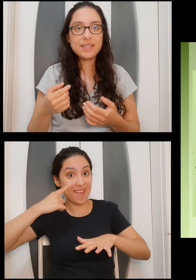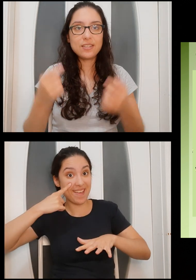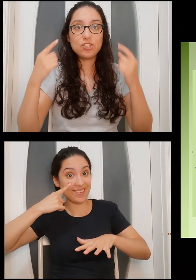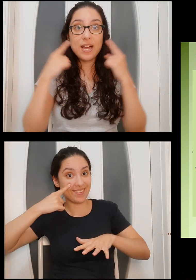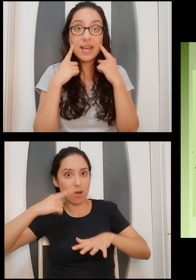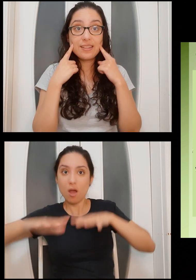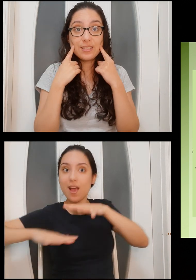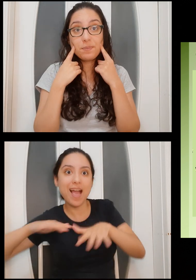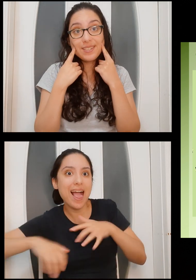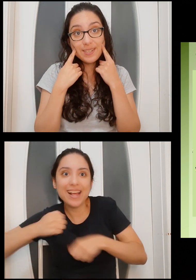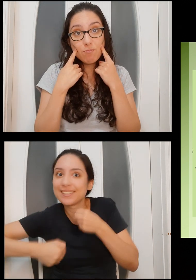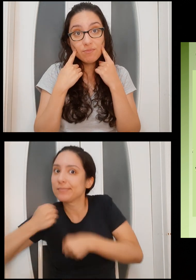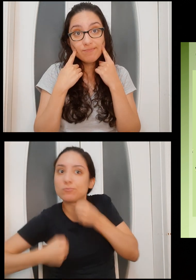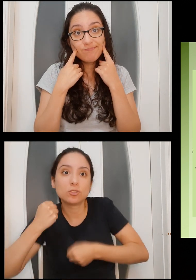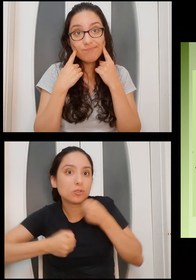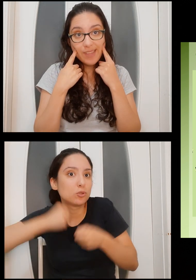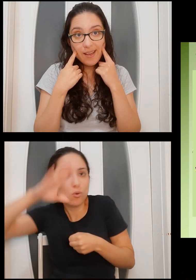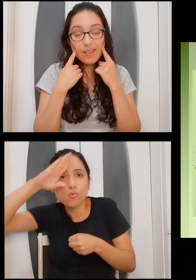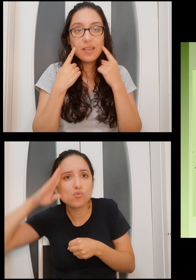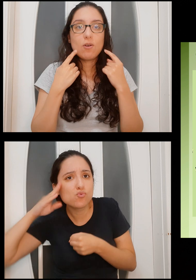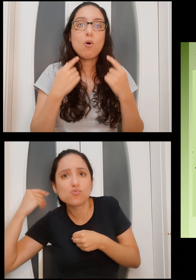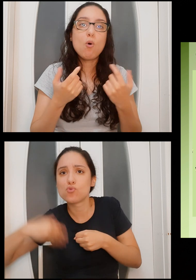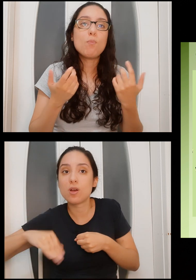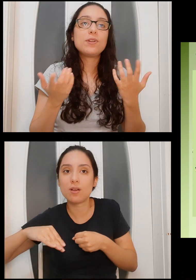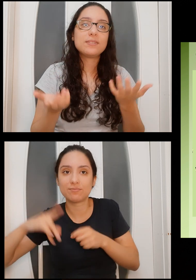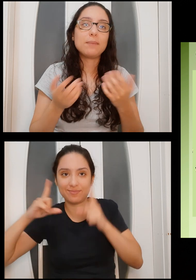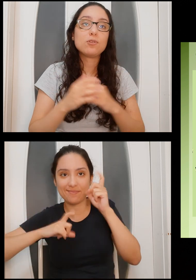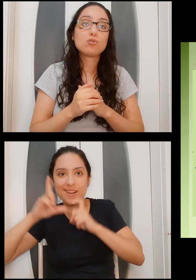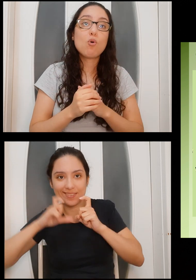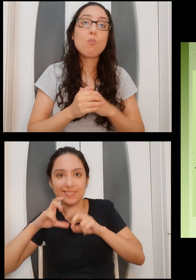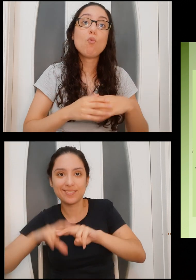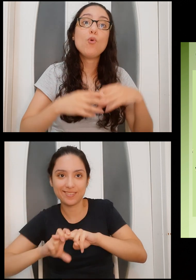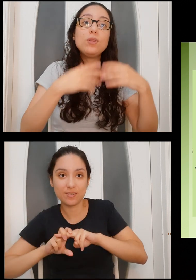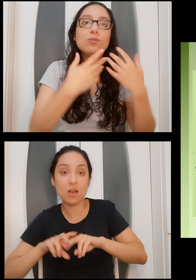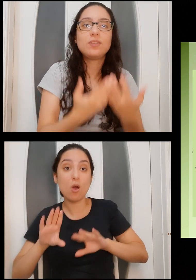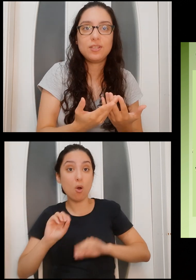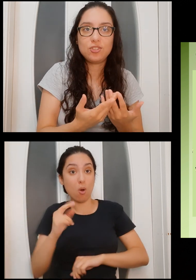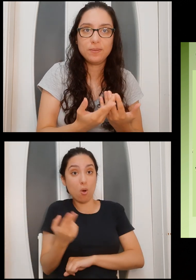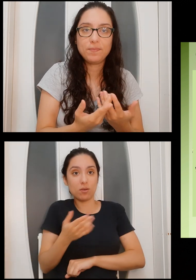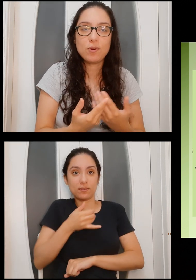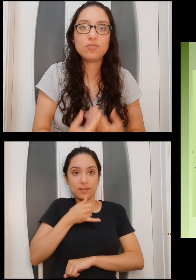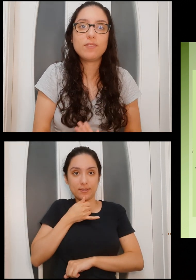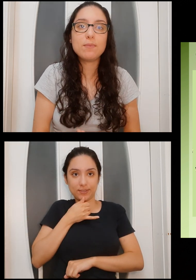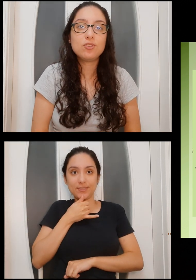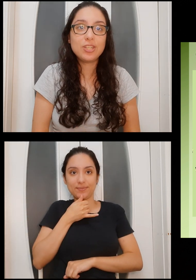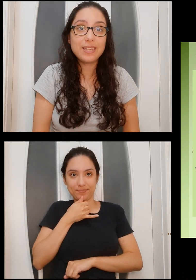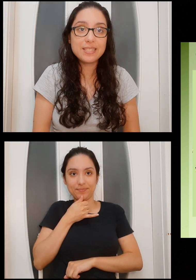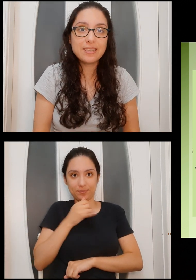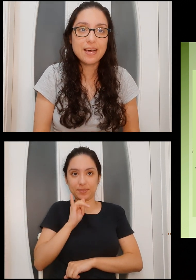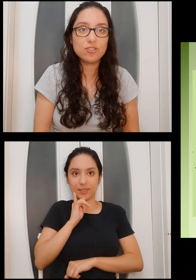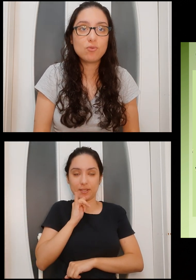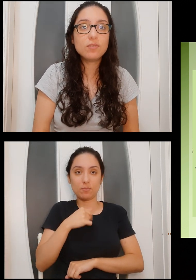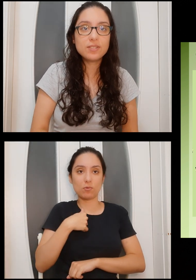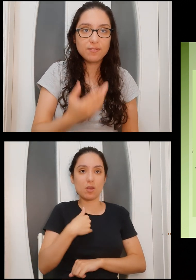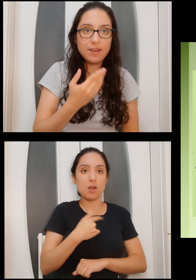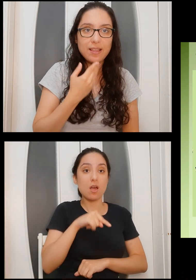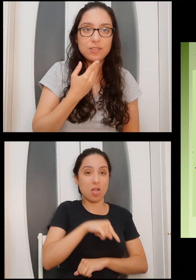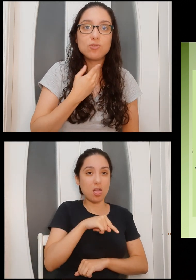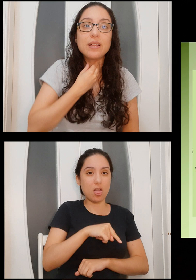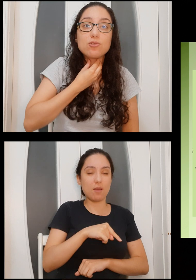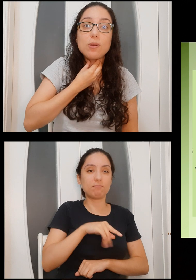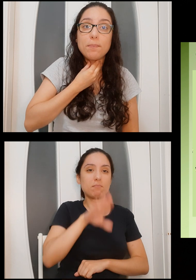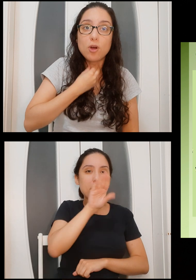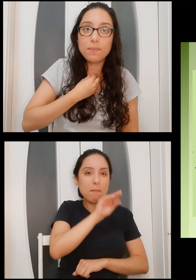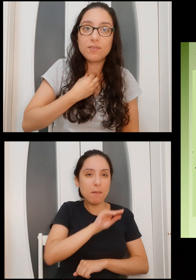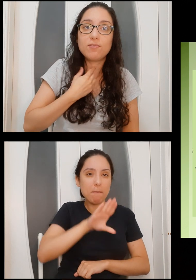a gente faz? A gente carrega na expressão, tá? Ou, por exemplo, eu estou muito triste, um advérbio de intensidade. Quando você fala